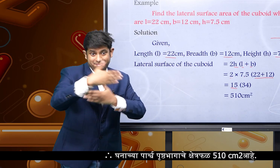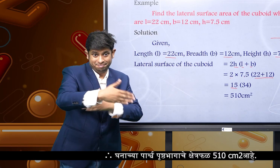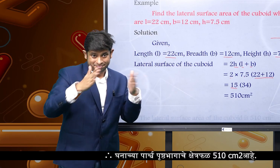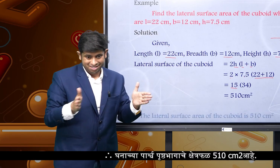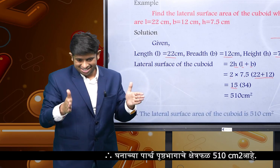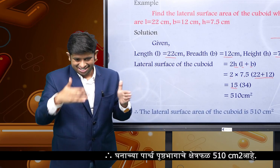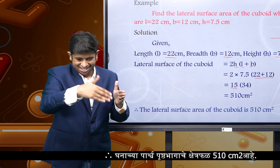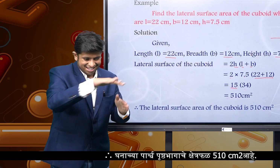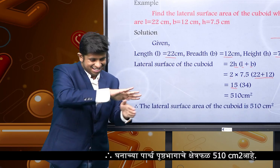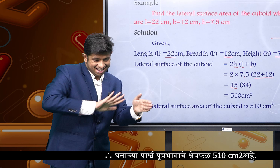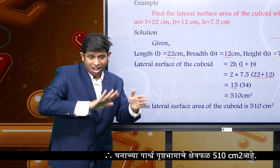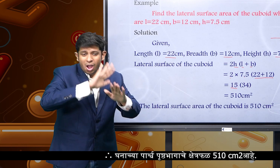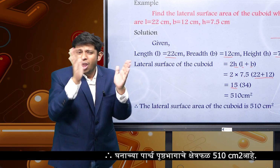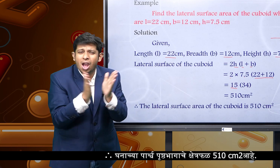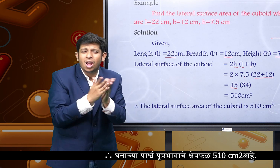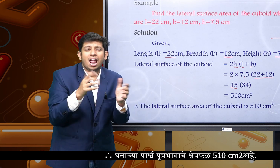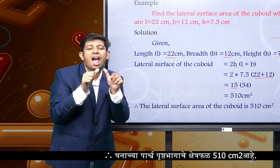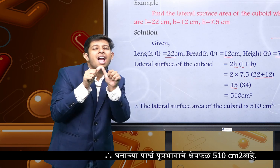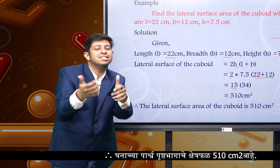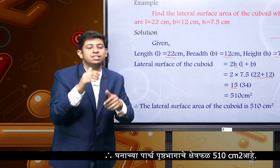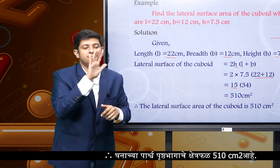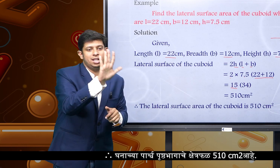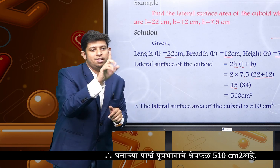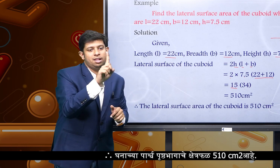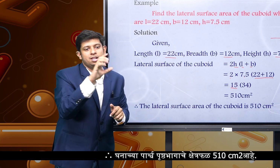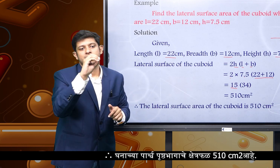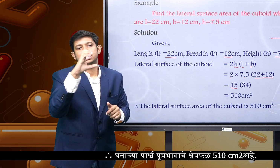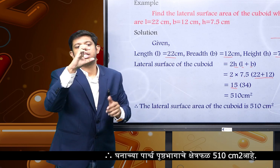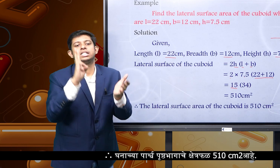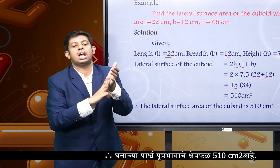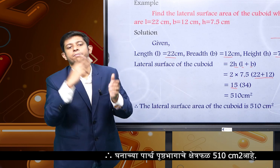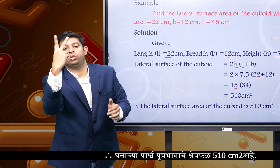घनाच्या पार्श्व पृष्ठभागाचे क्षेत्रफळ 510 सेंटीमीटरचा वर्ग आहे.